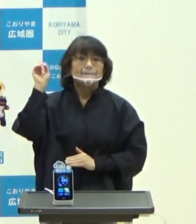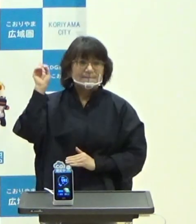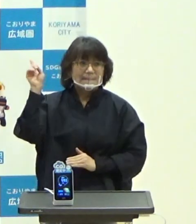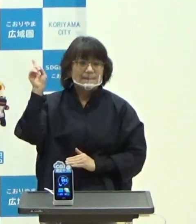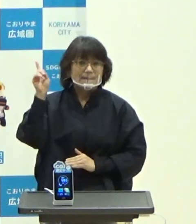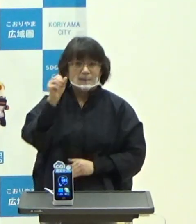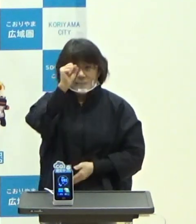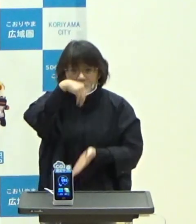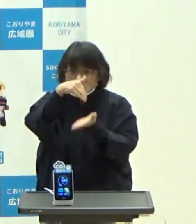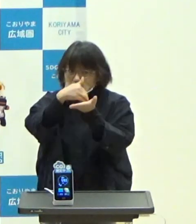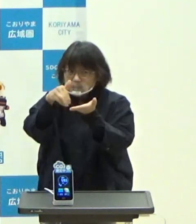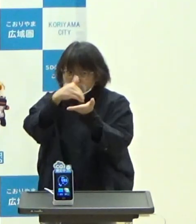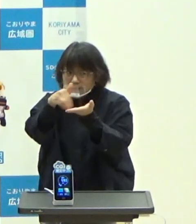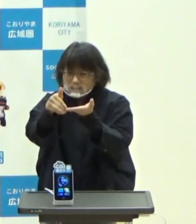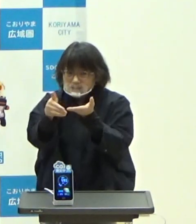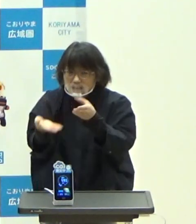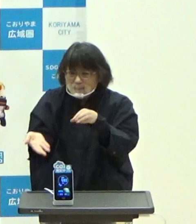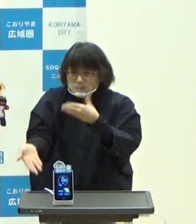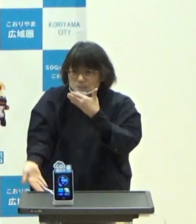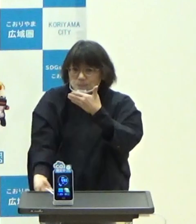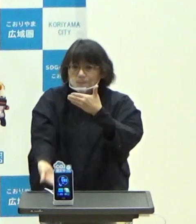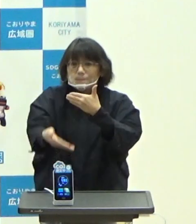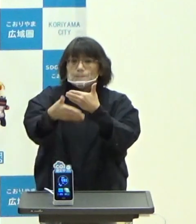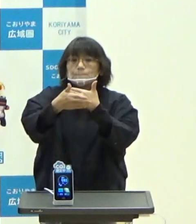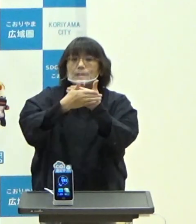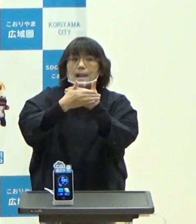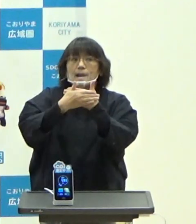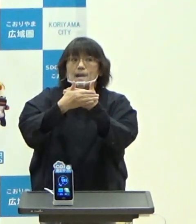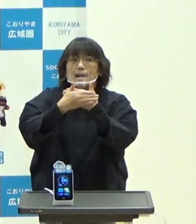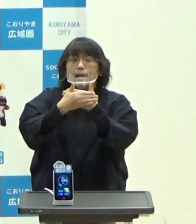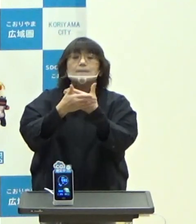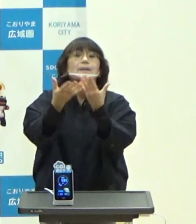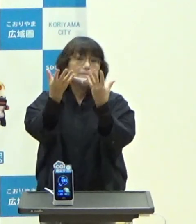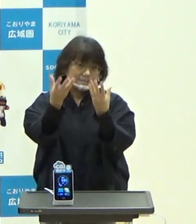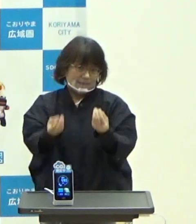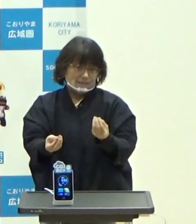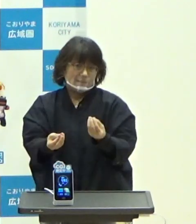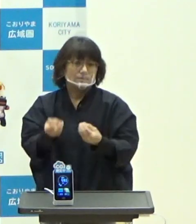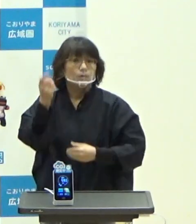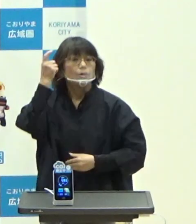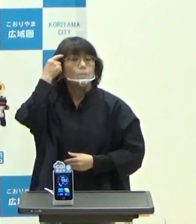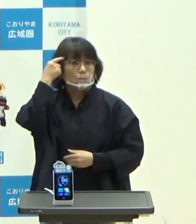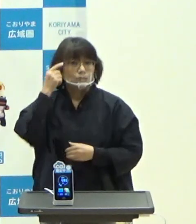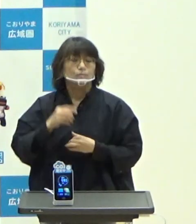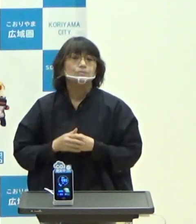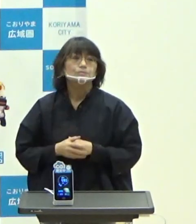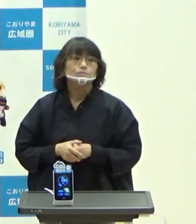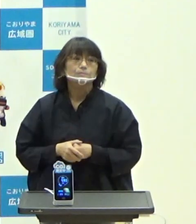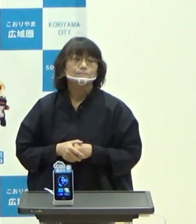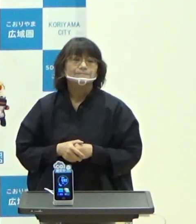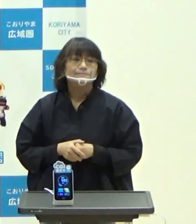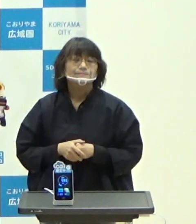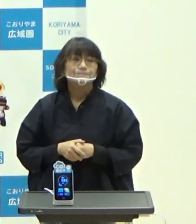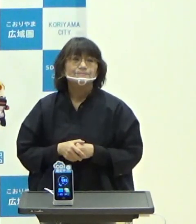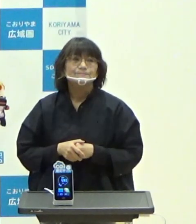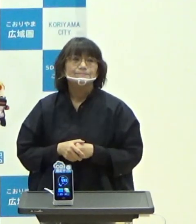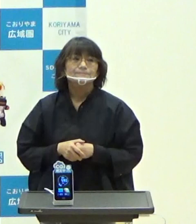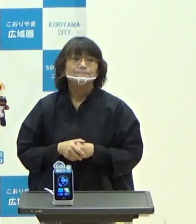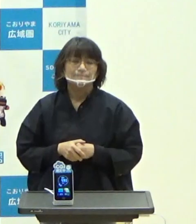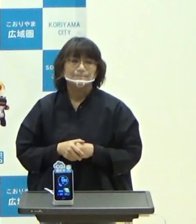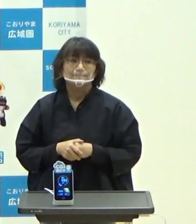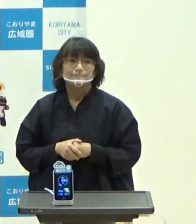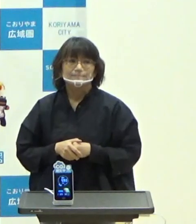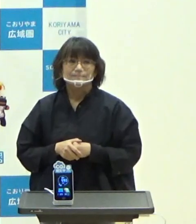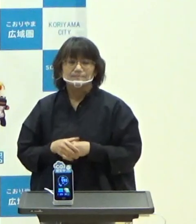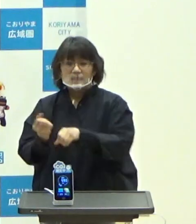予算がつい海水山公園等については予算ついてたと思うんですけども、この、再整